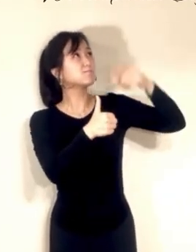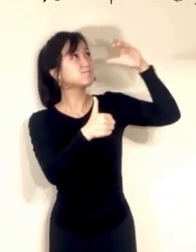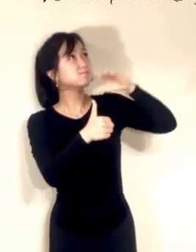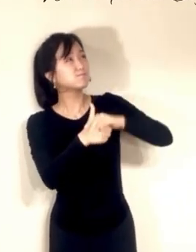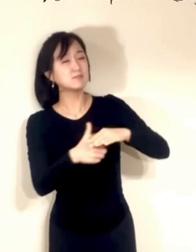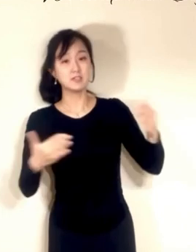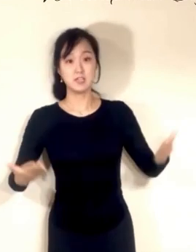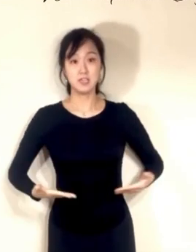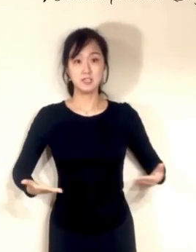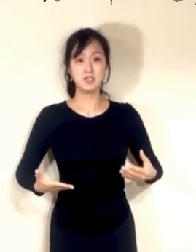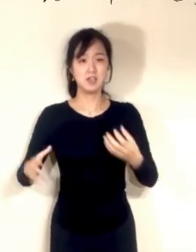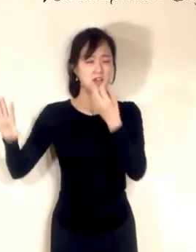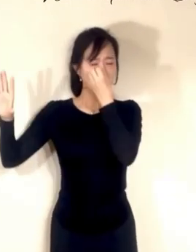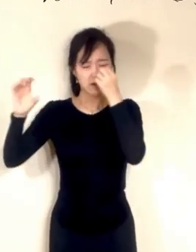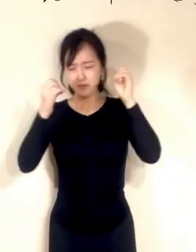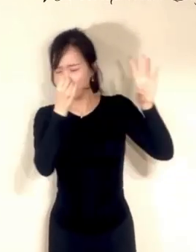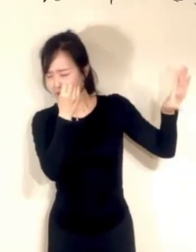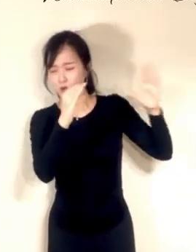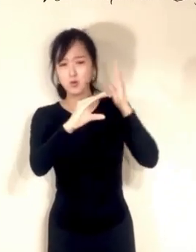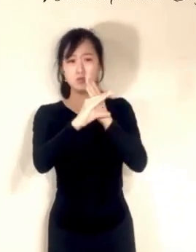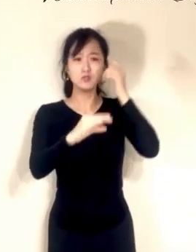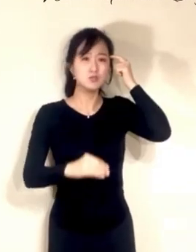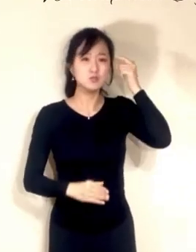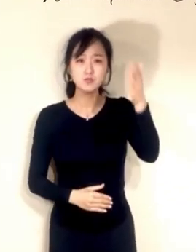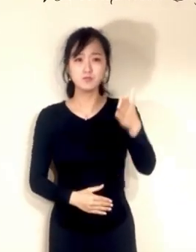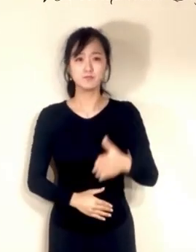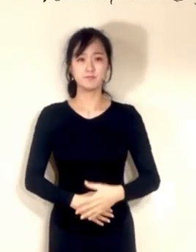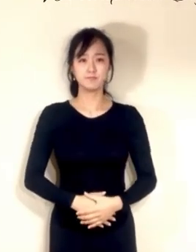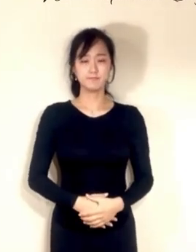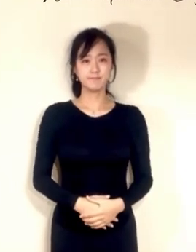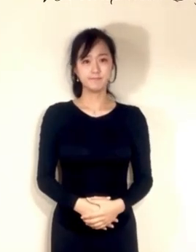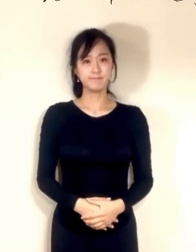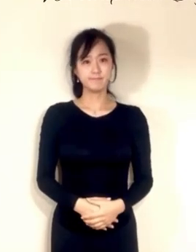나에게 맡기신 일들을 피하고 있습니까?